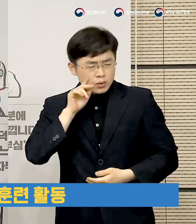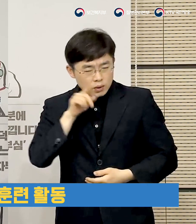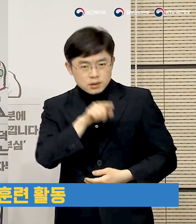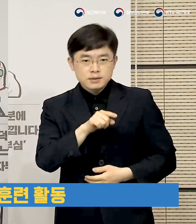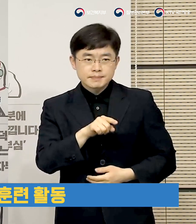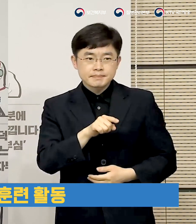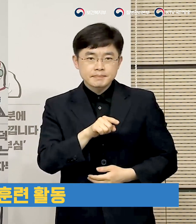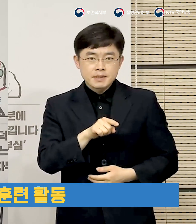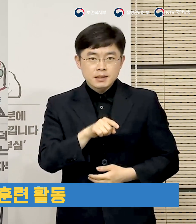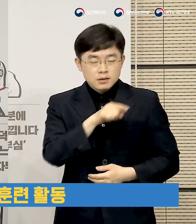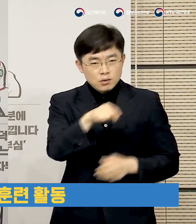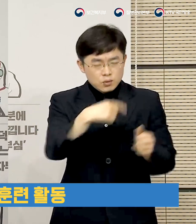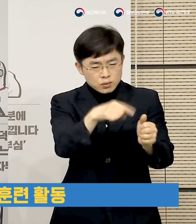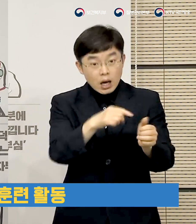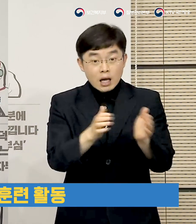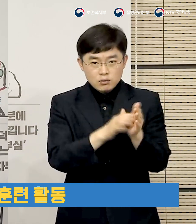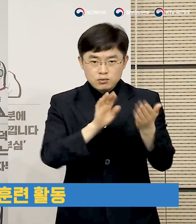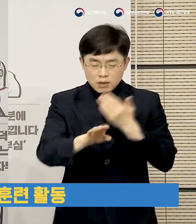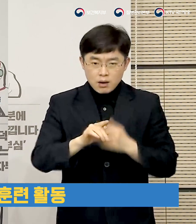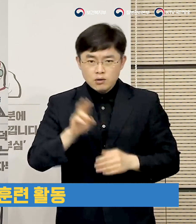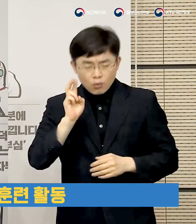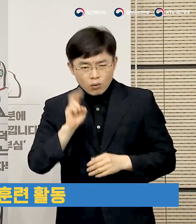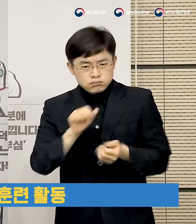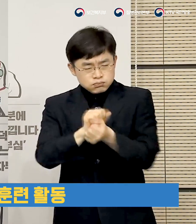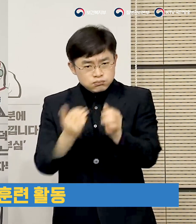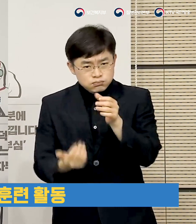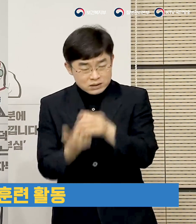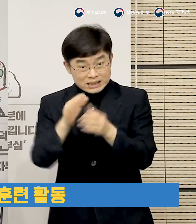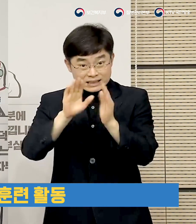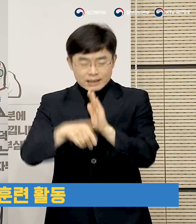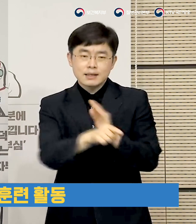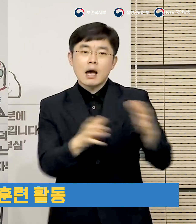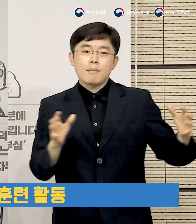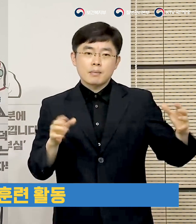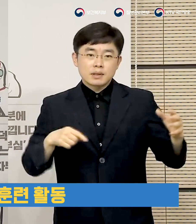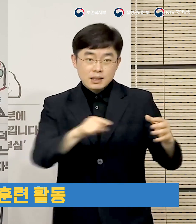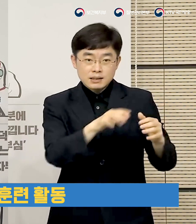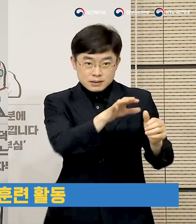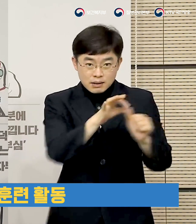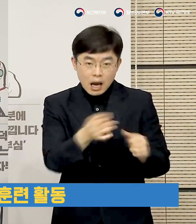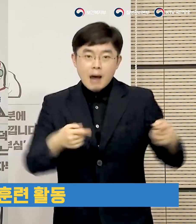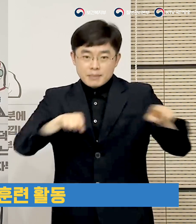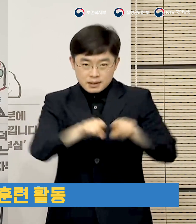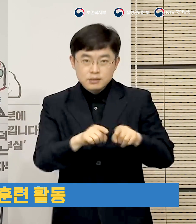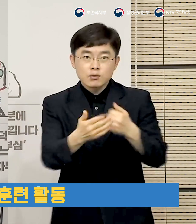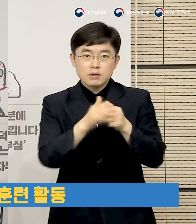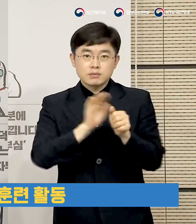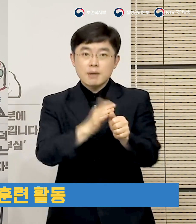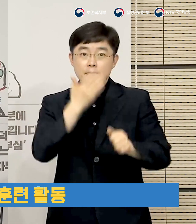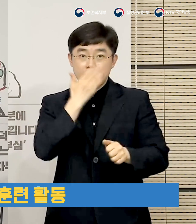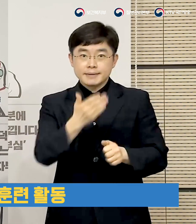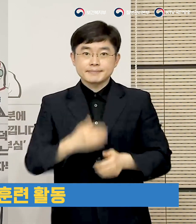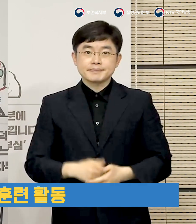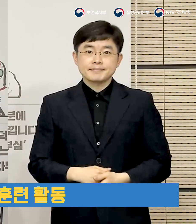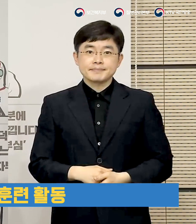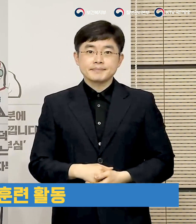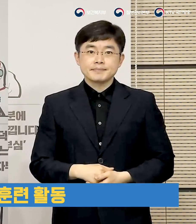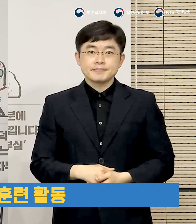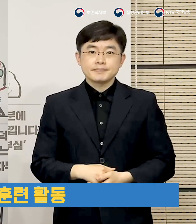직접적으로 이제 권역에서 활동을 하는 그러한 역할들이 아마 질병관리청 소속의